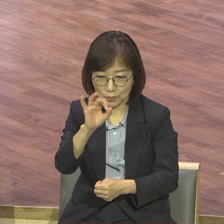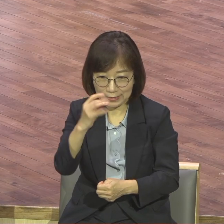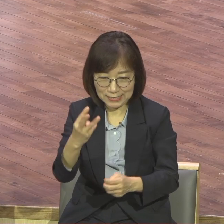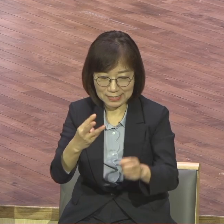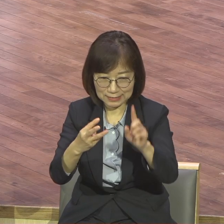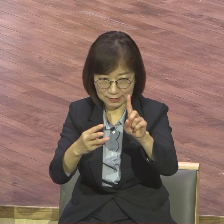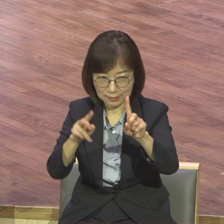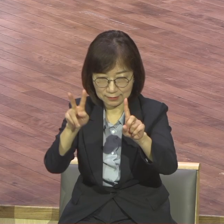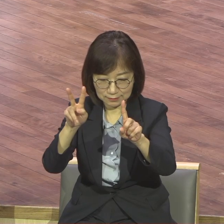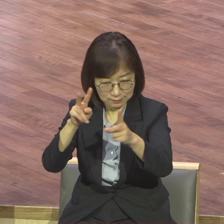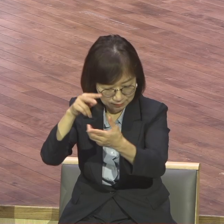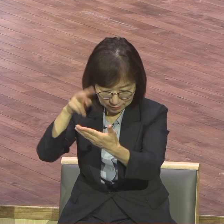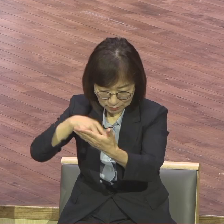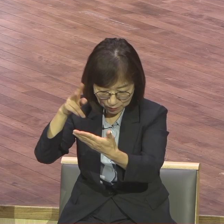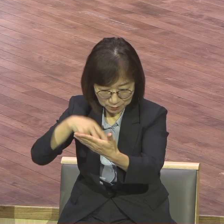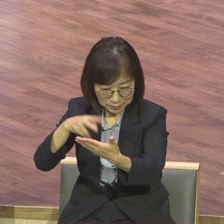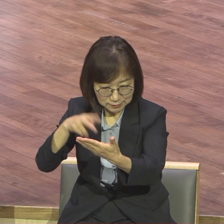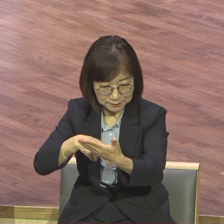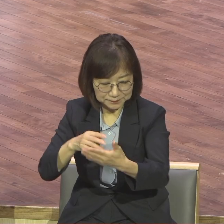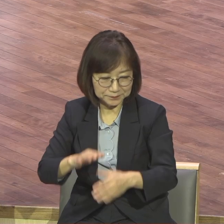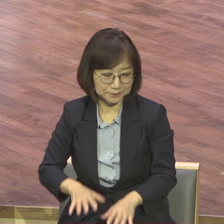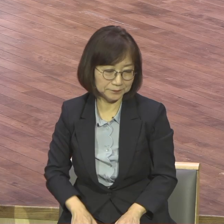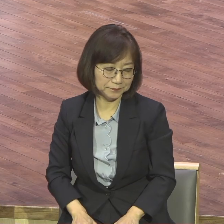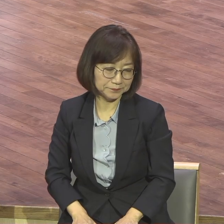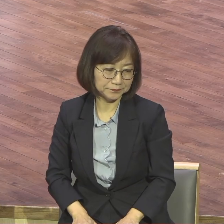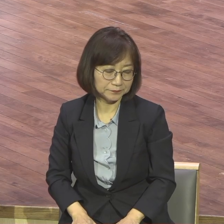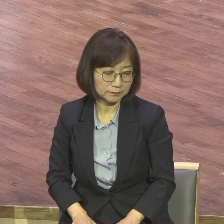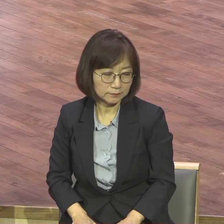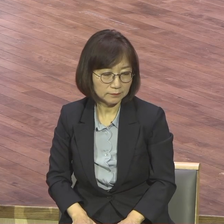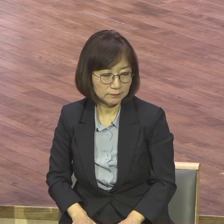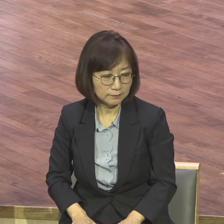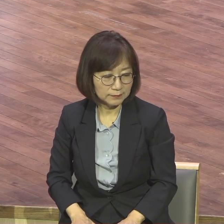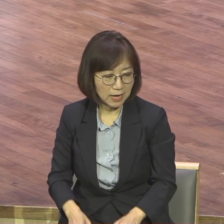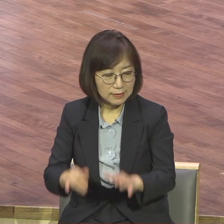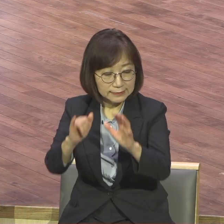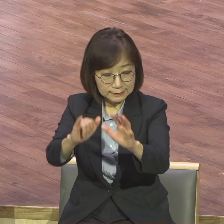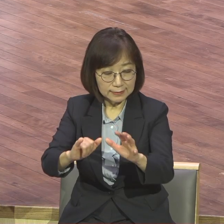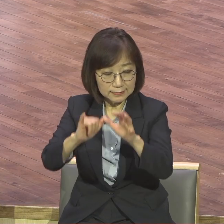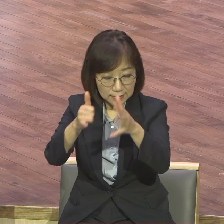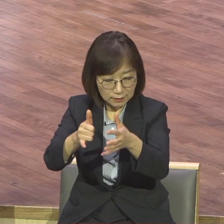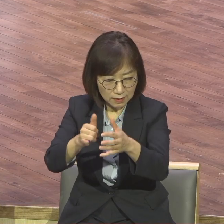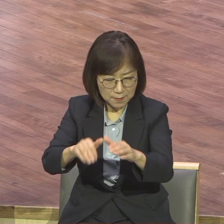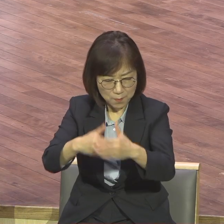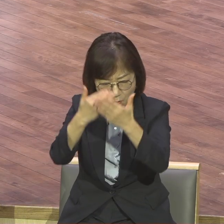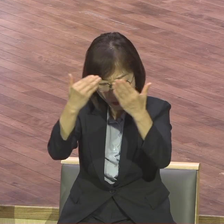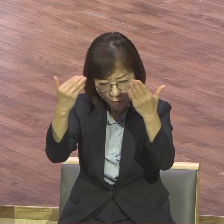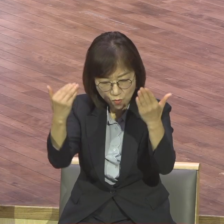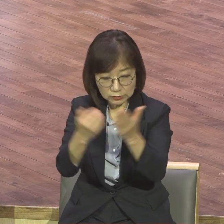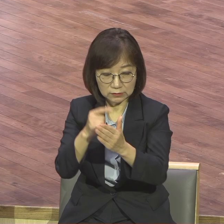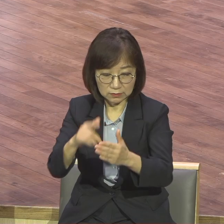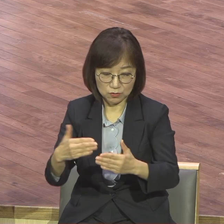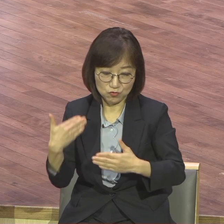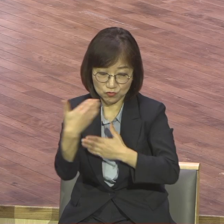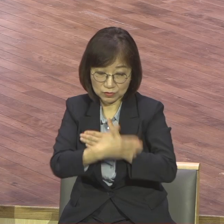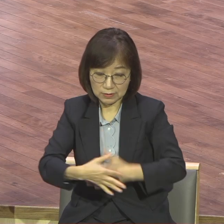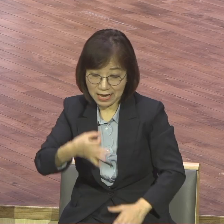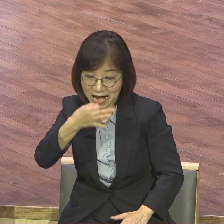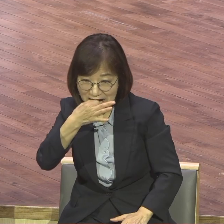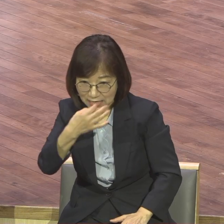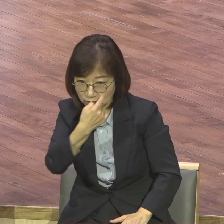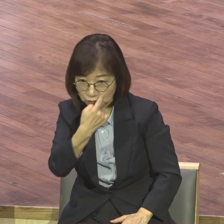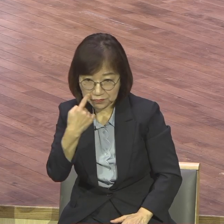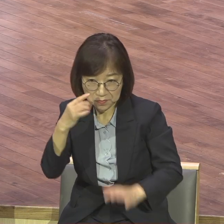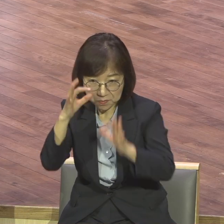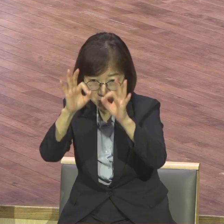요한이 이런 유혹에 대해서 아주 사실적으로 설명하고 있습니다. 세상에 있는 모든 것이 육신의 정욕과 안목의